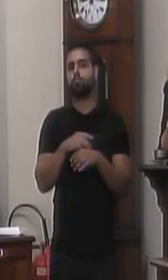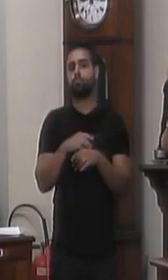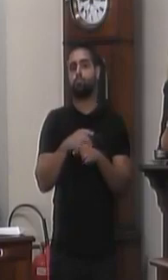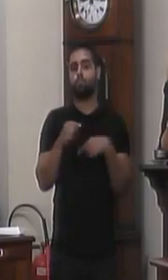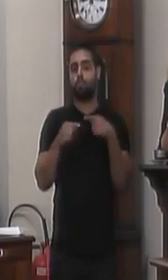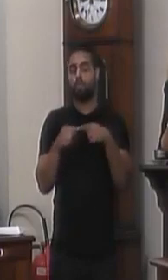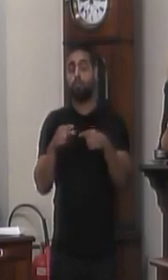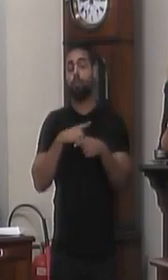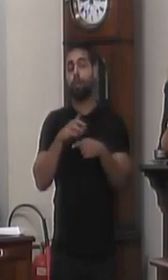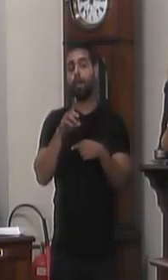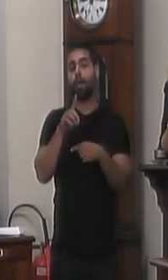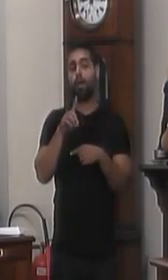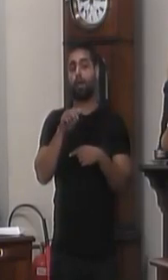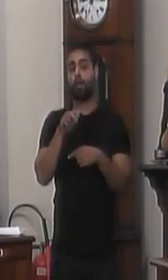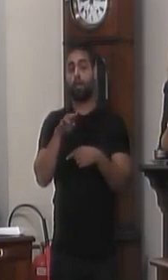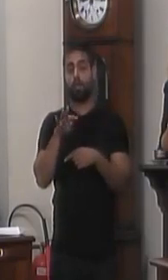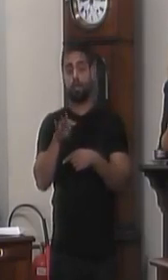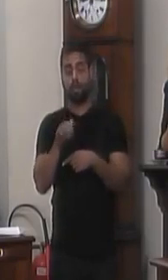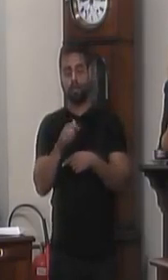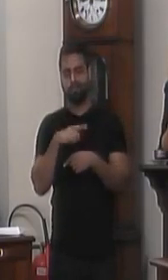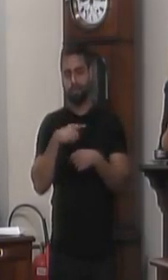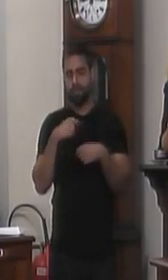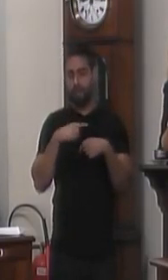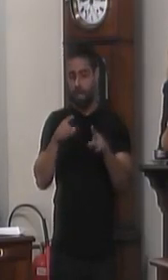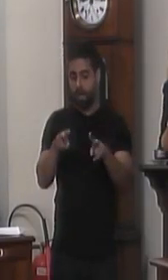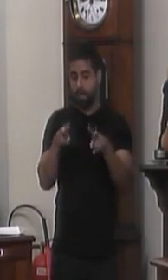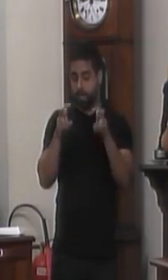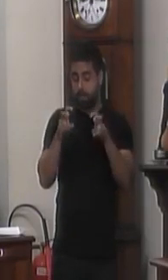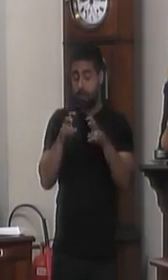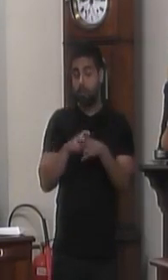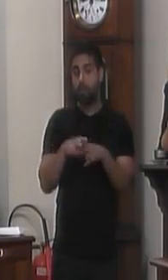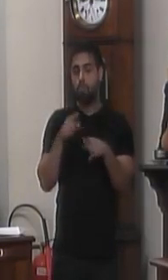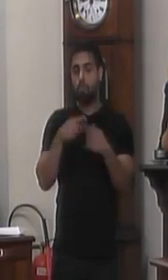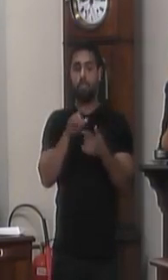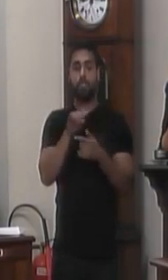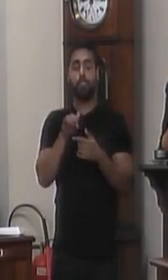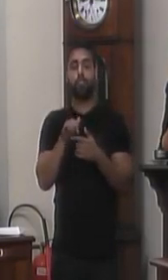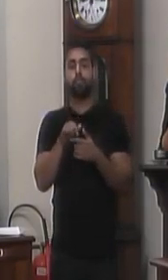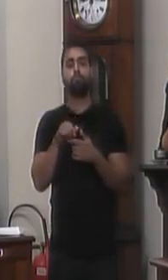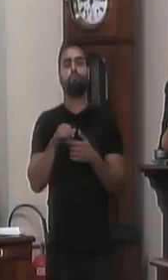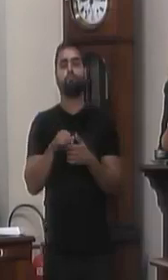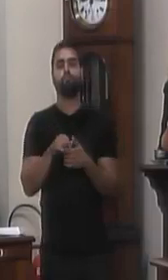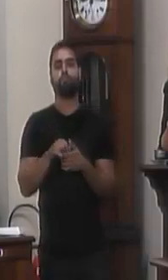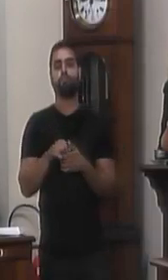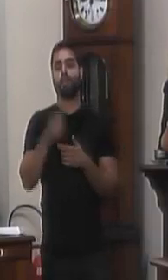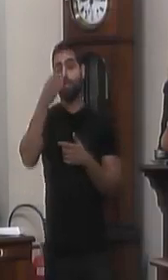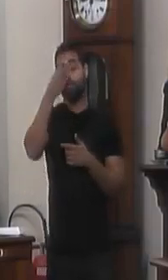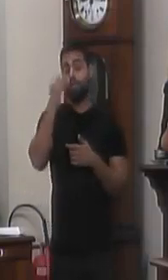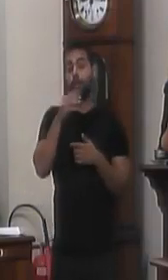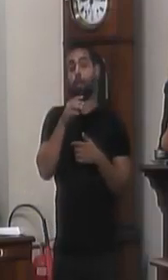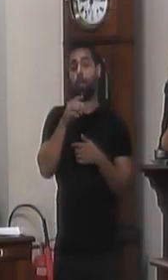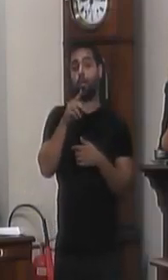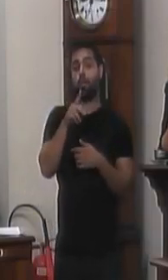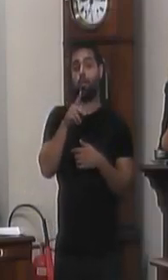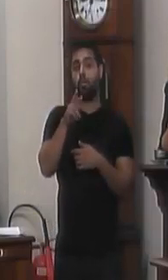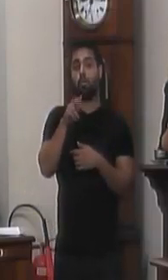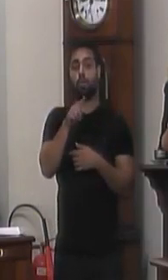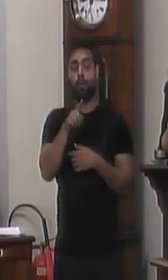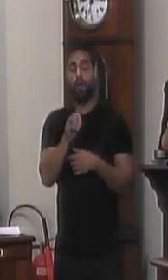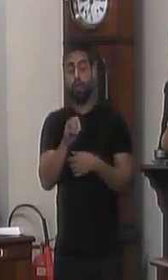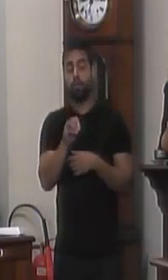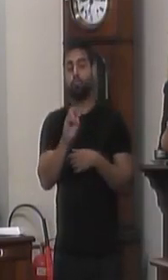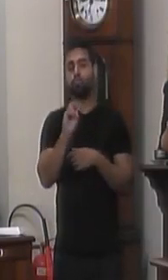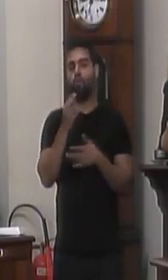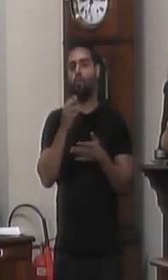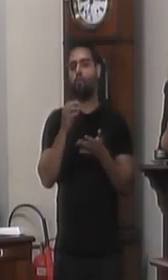que ficar sempre de olho nisso, porque se a gente não cumprir essas datas, esses prazos que foram impostos para a